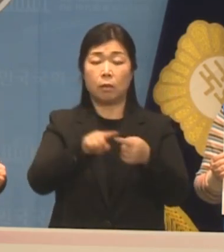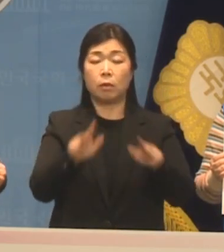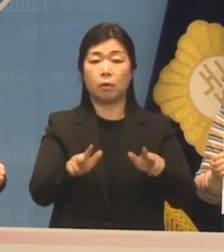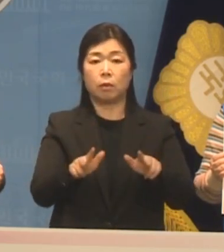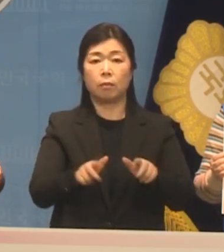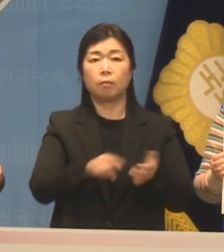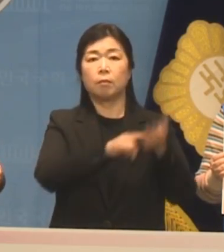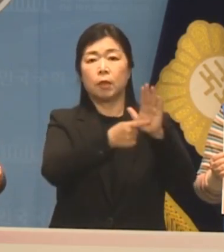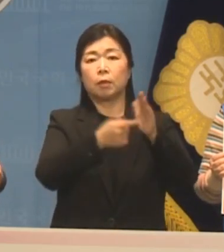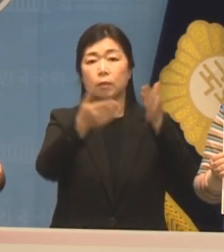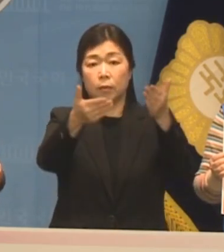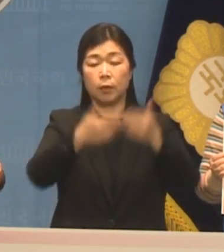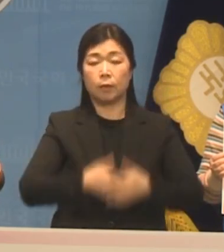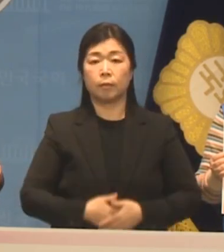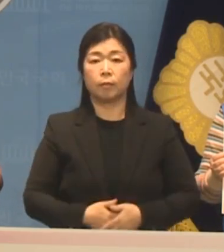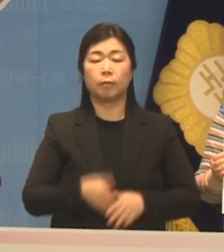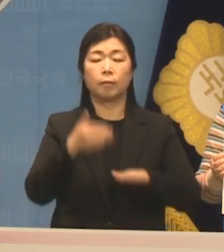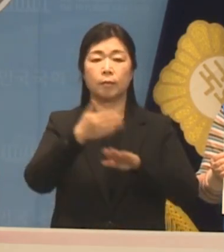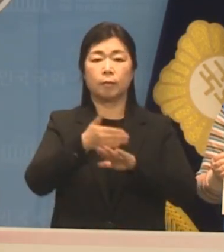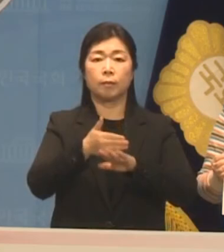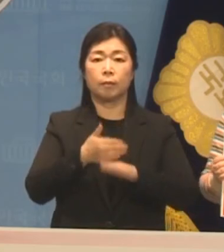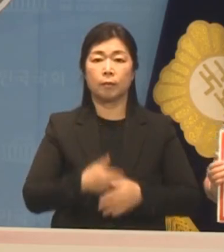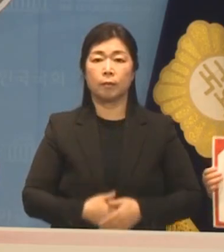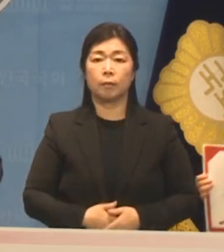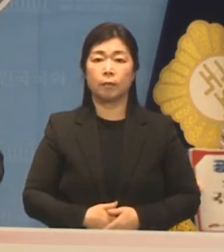자리에서 밝히는 바입니다. 고맙습니다.